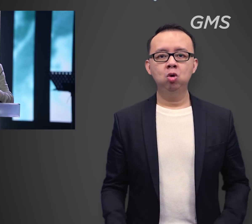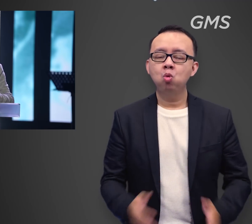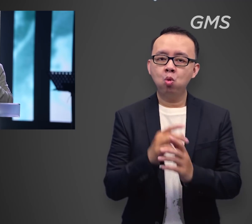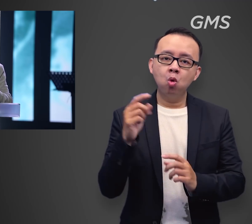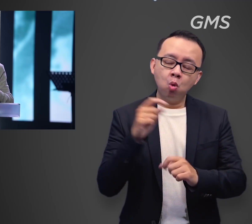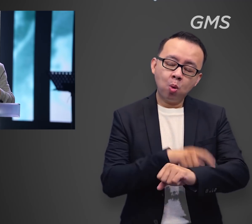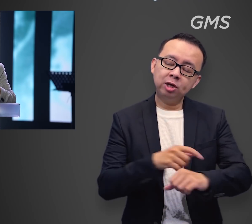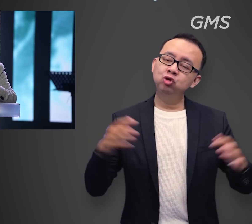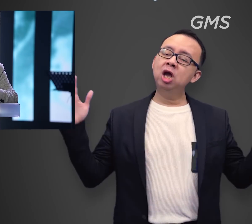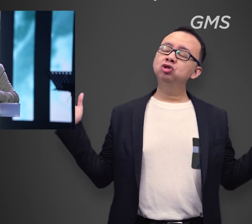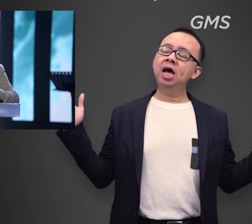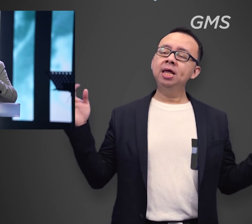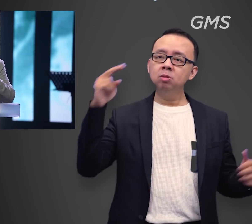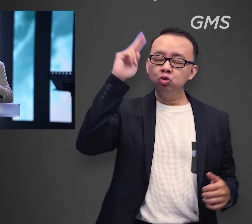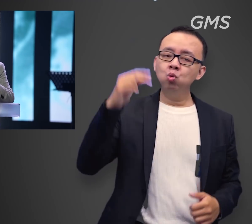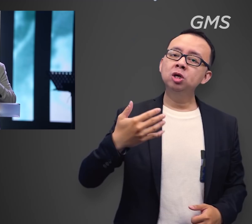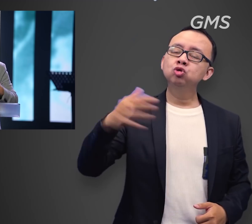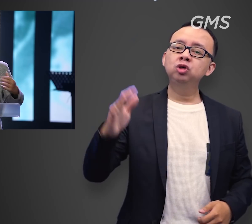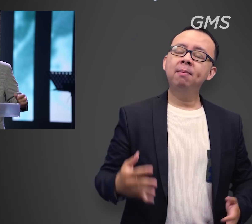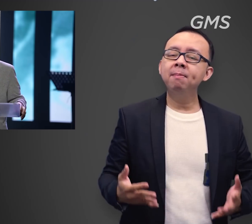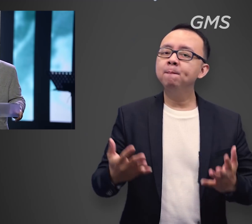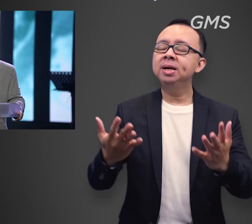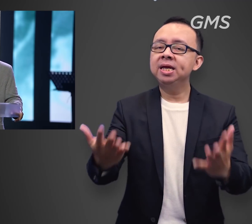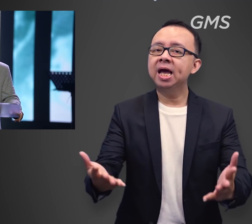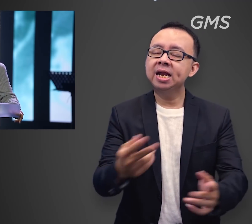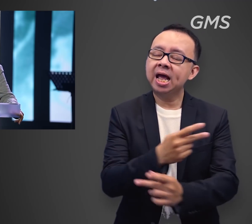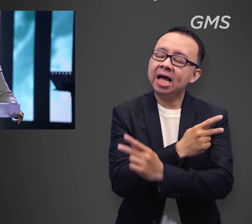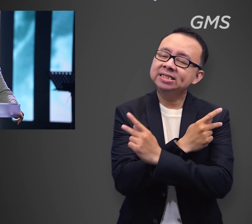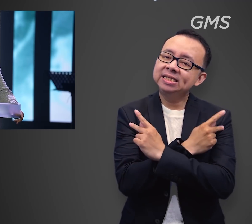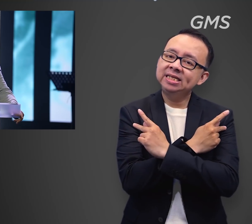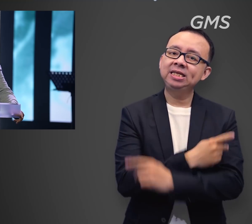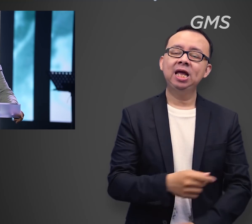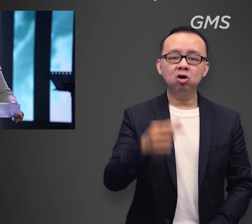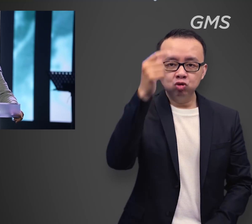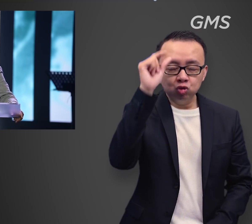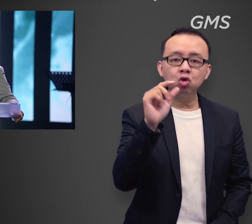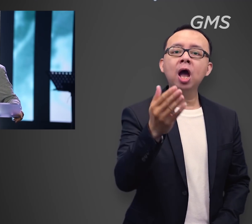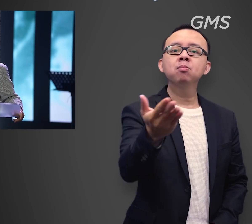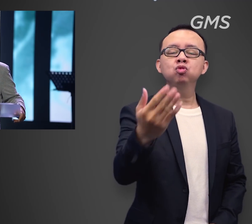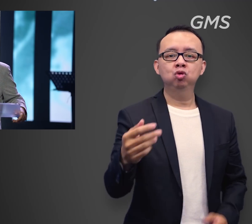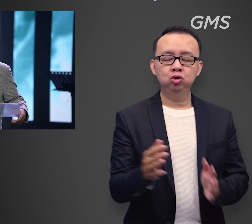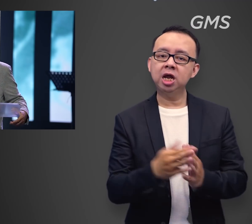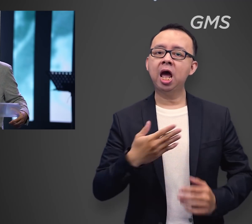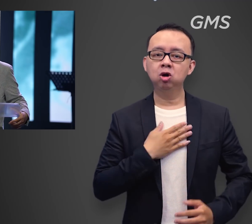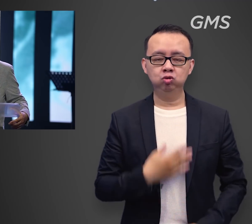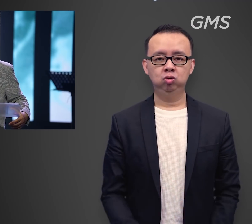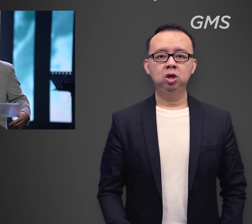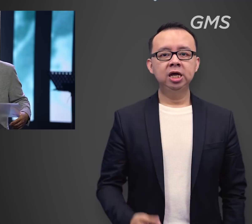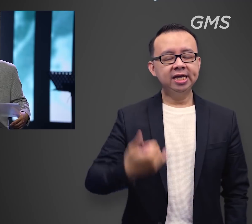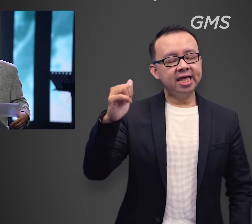semua kasih Tuhan itu dicurahkan buat hidupmu dan hidupku. Sudah selesai. Yang terbaik telah Tuhan